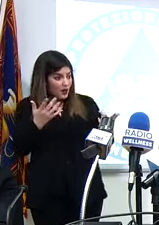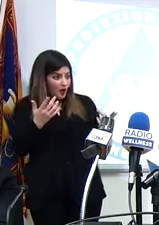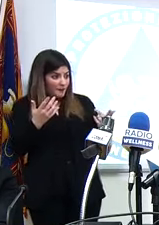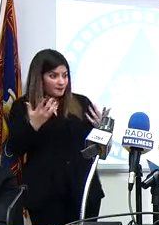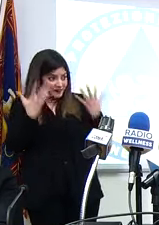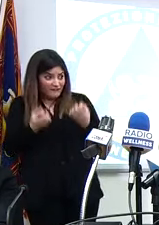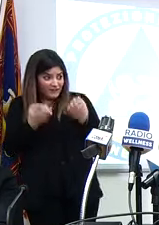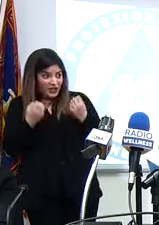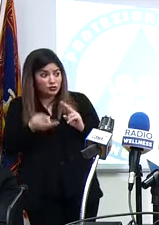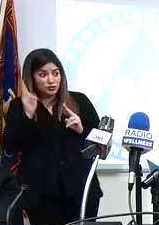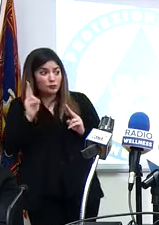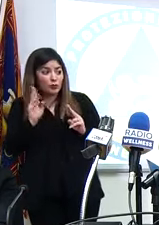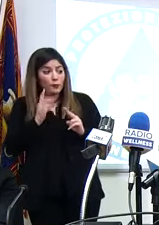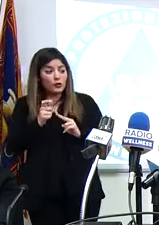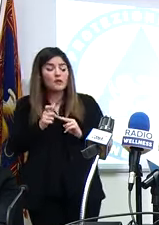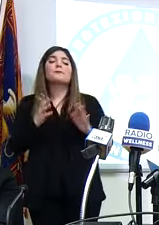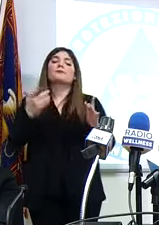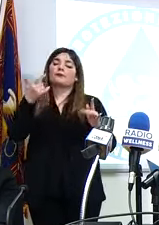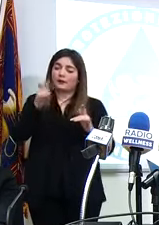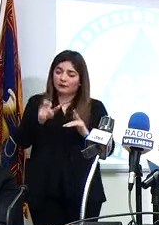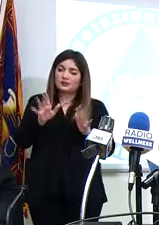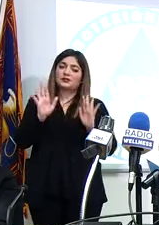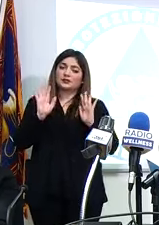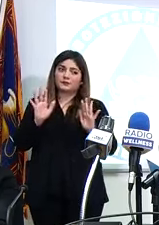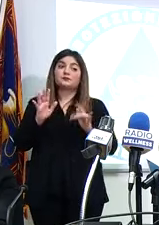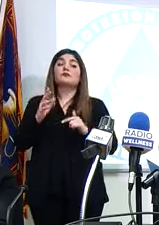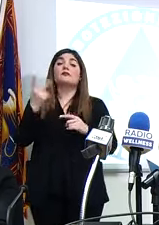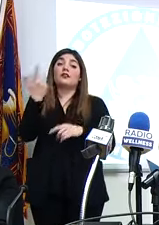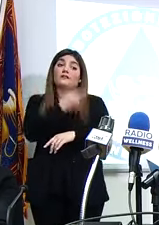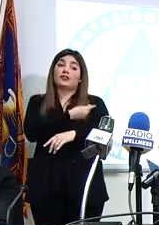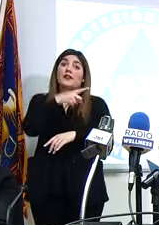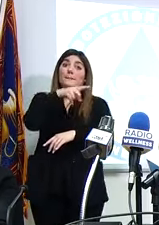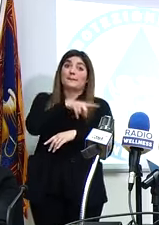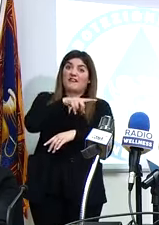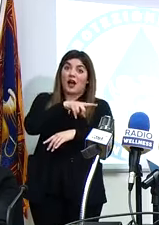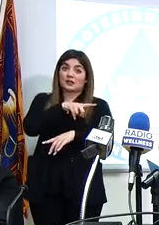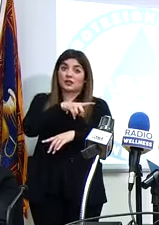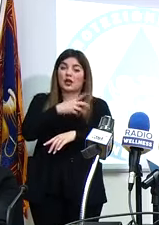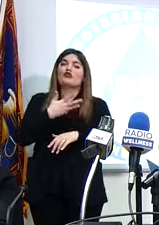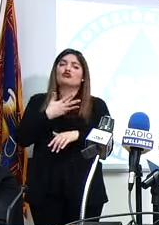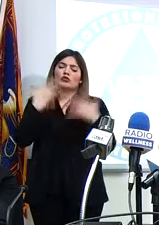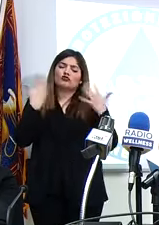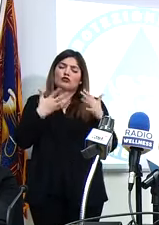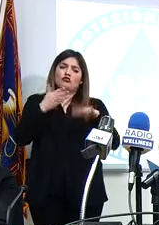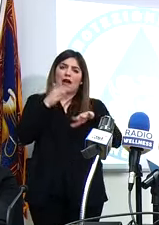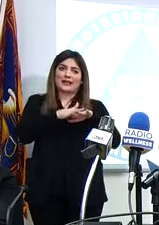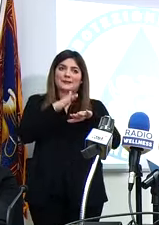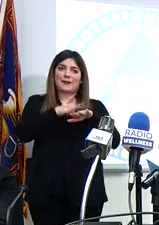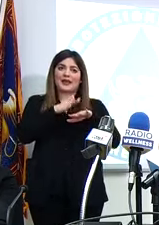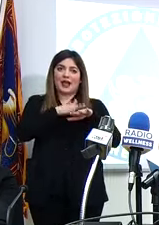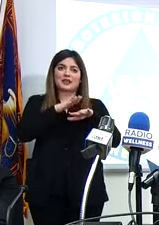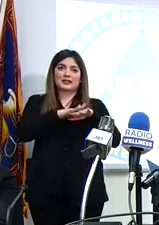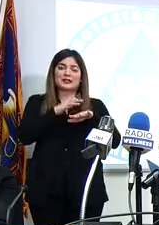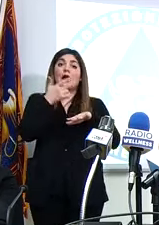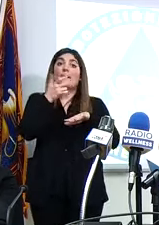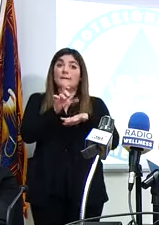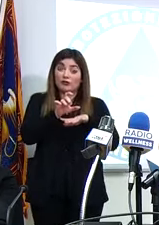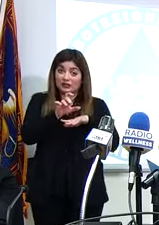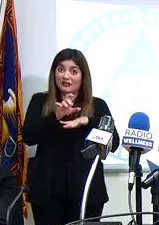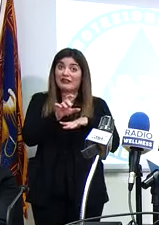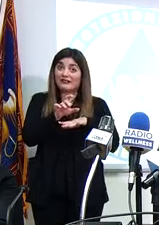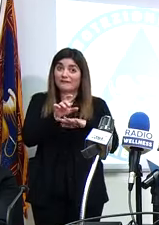quelli di Pfizer? Sappiate che mentre nei vaccini di Pfizer abbiamo già un'esperienza, perché è stata provata